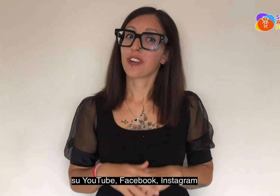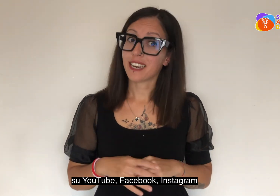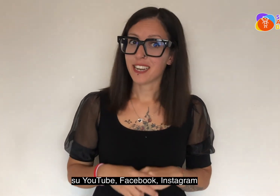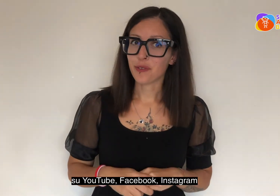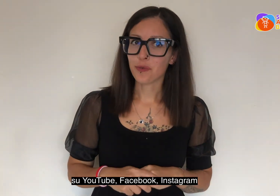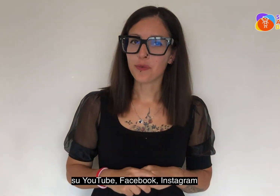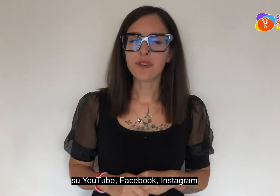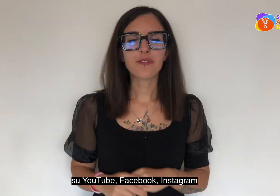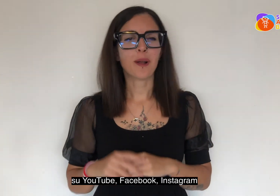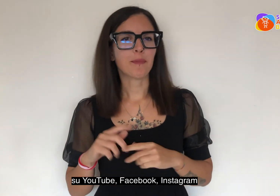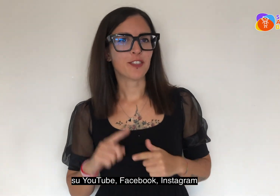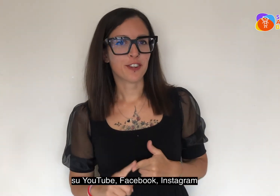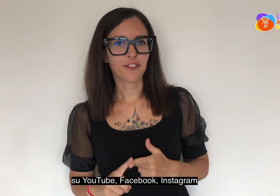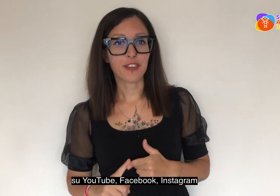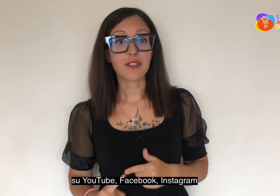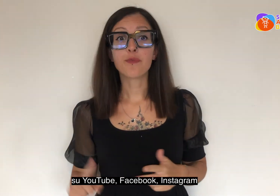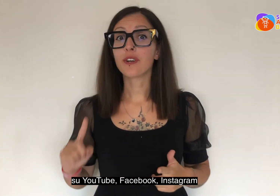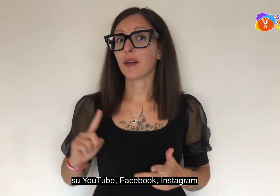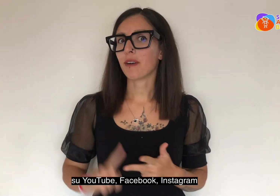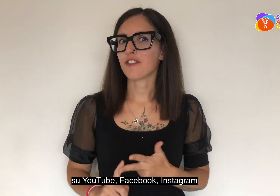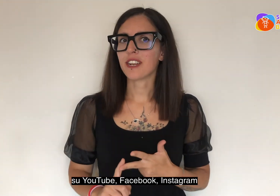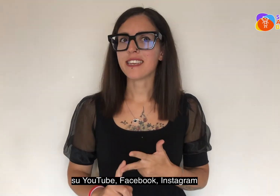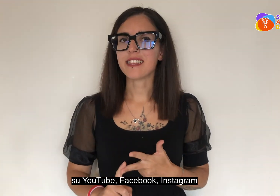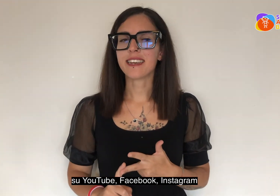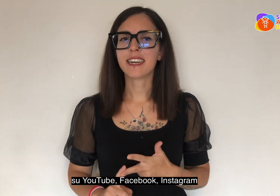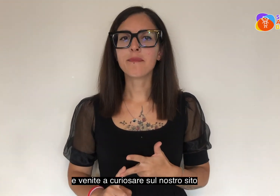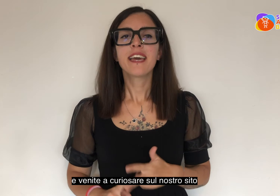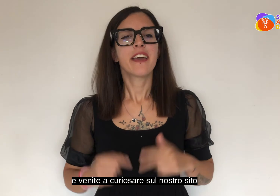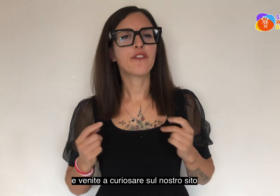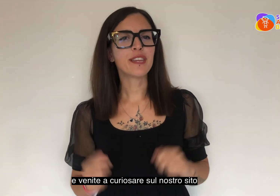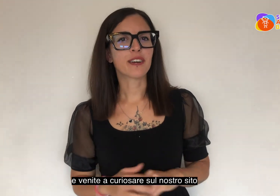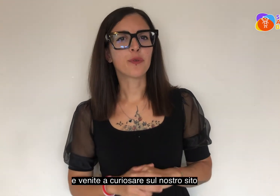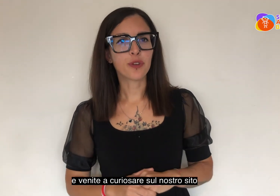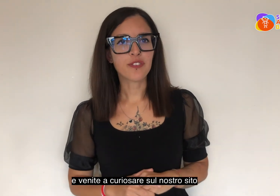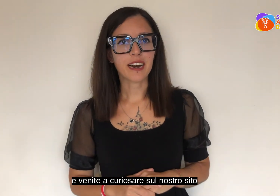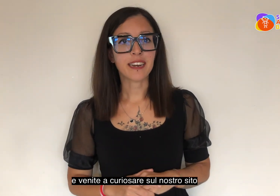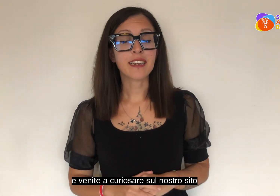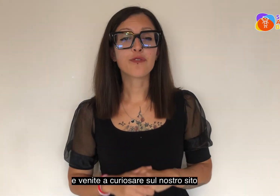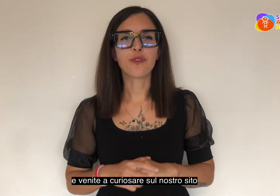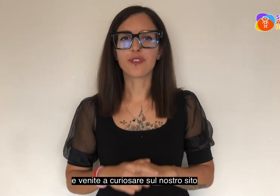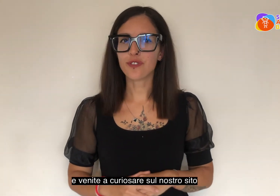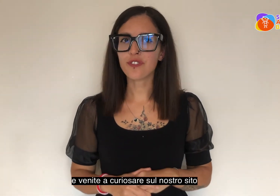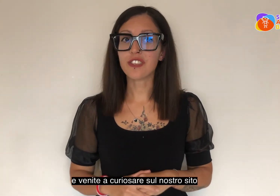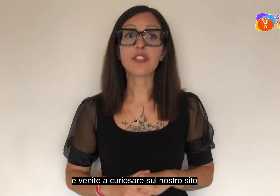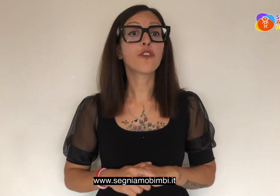canale YouTube, sulla pagina Facebook, la pagina Instagram e venite a curiosare sul nostro sito